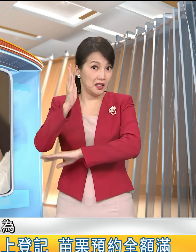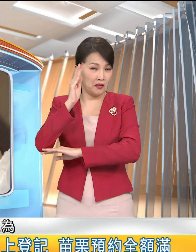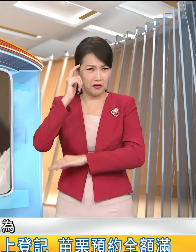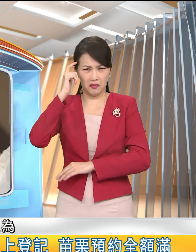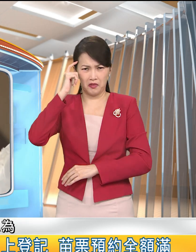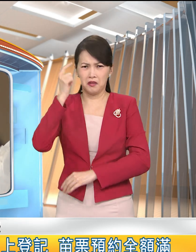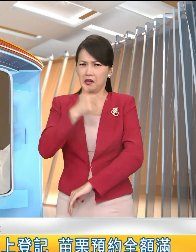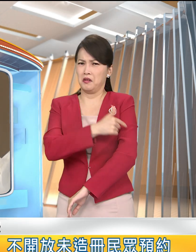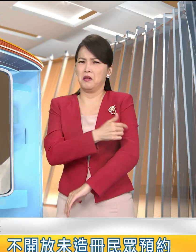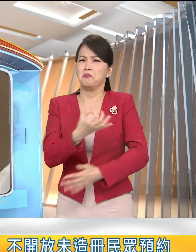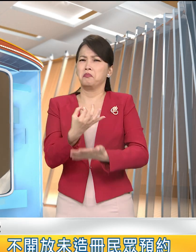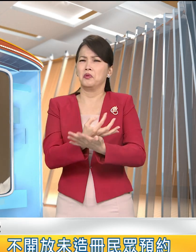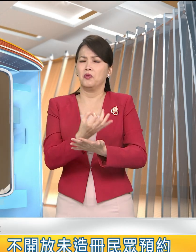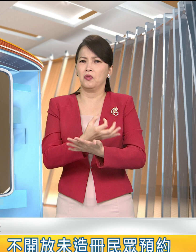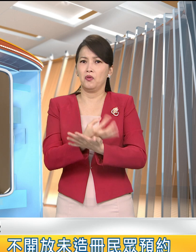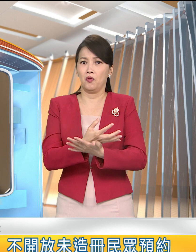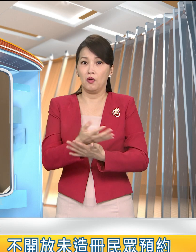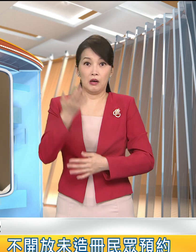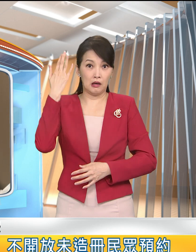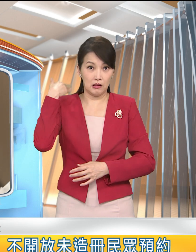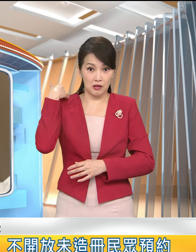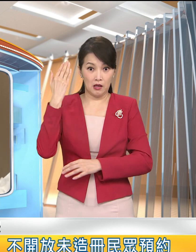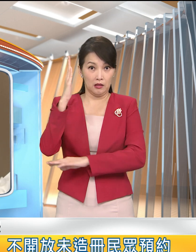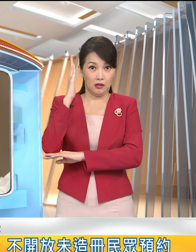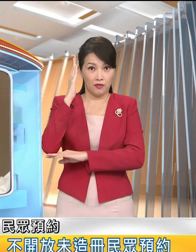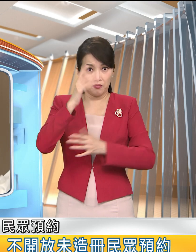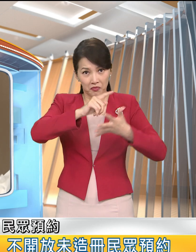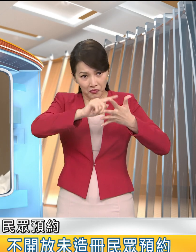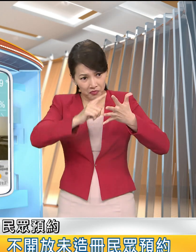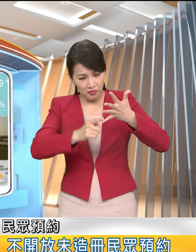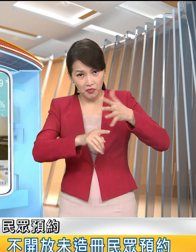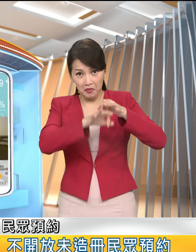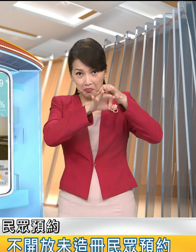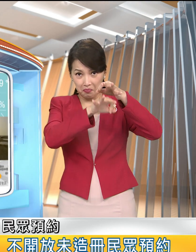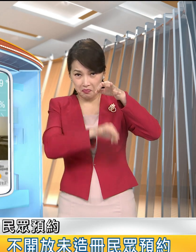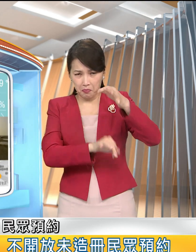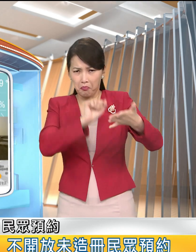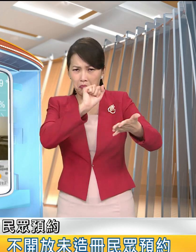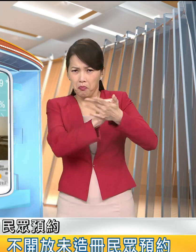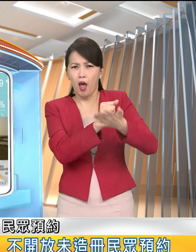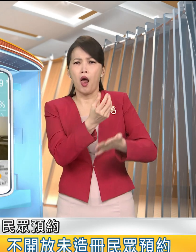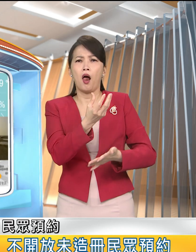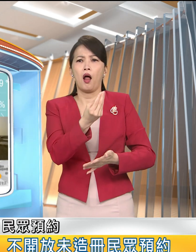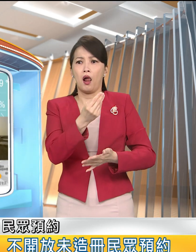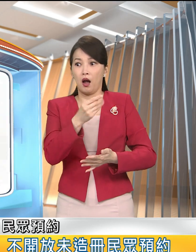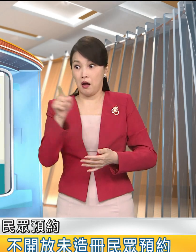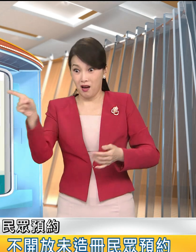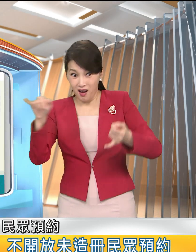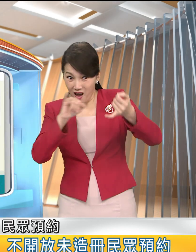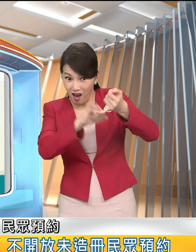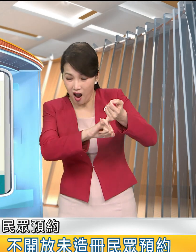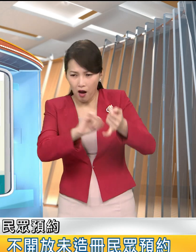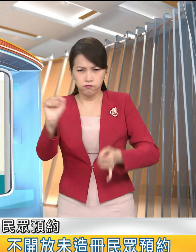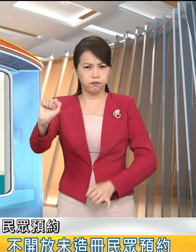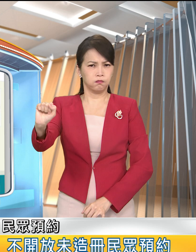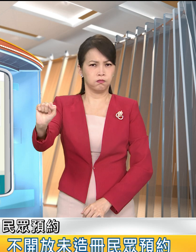认为疫苗目前还是短缺，不开放没有造册的民众来预约。